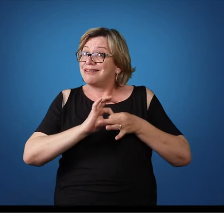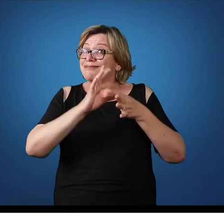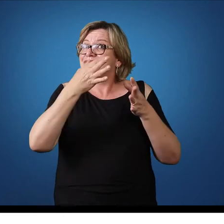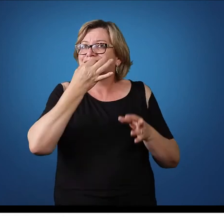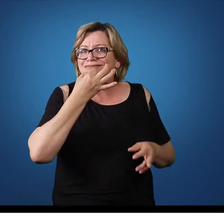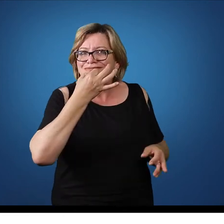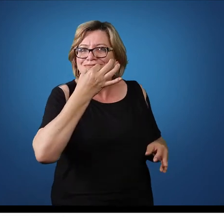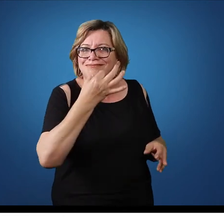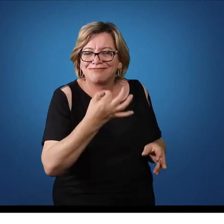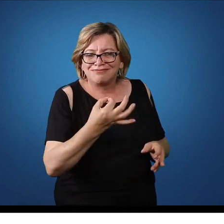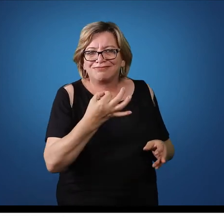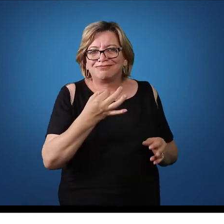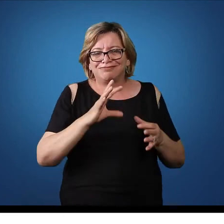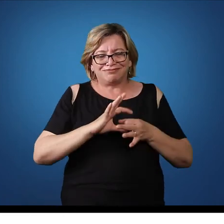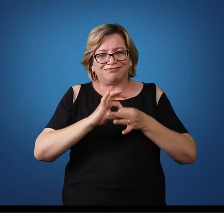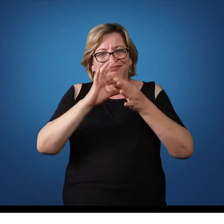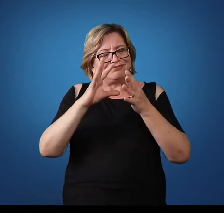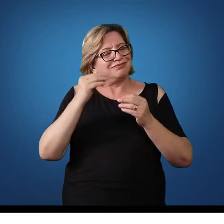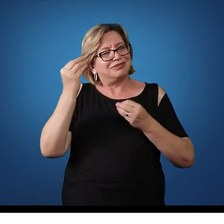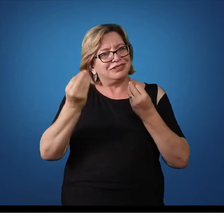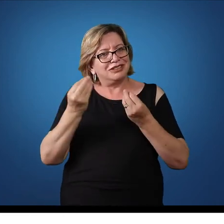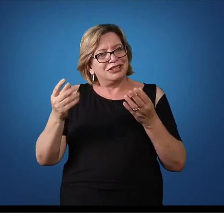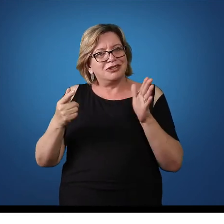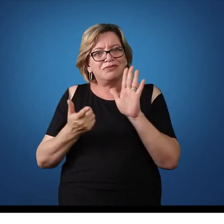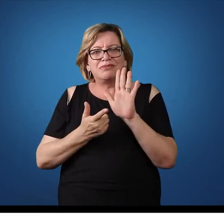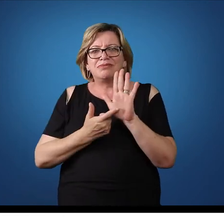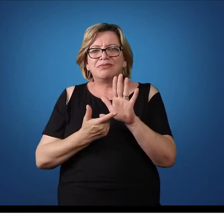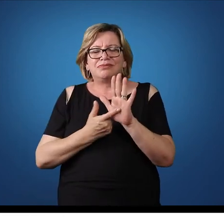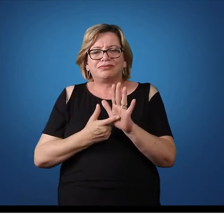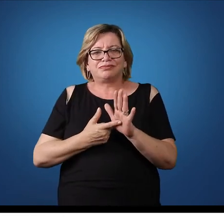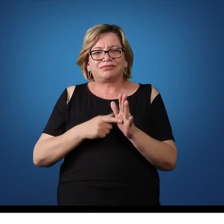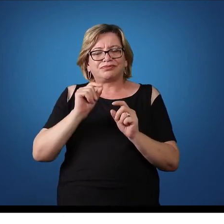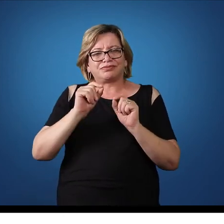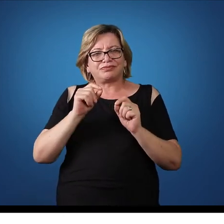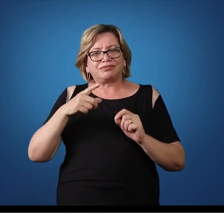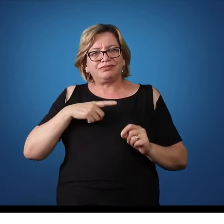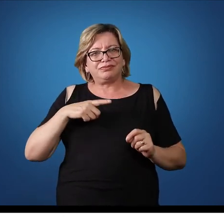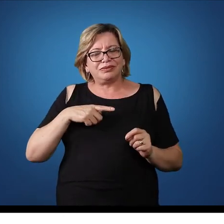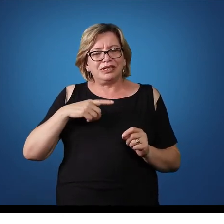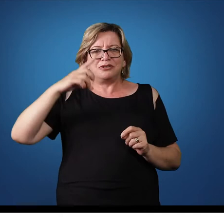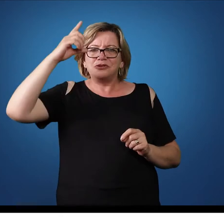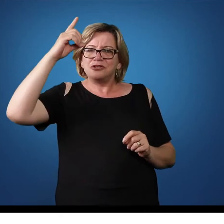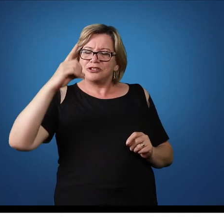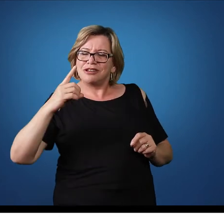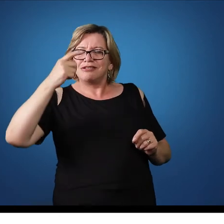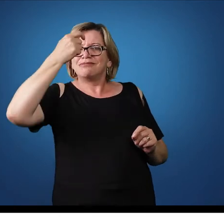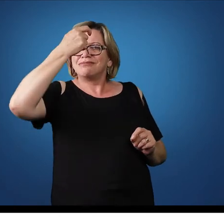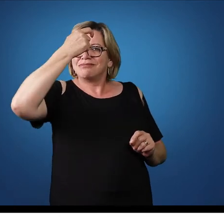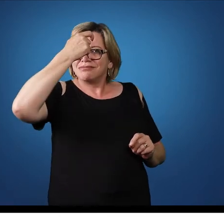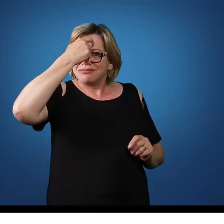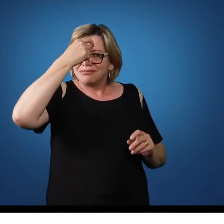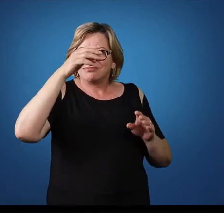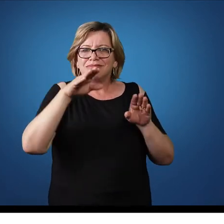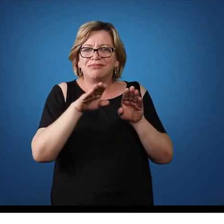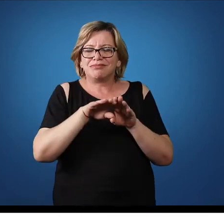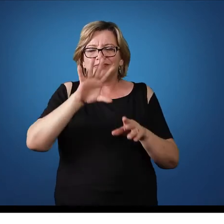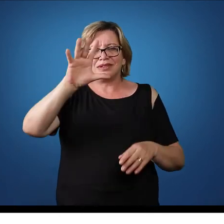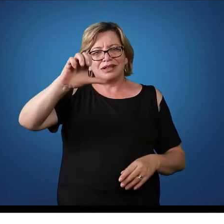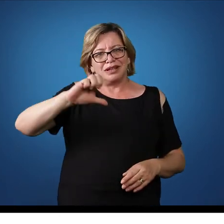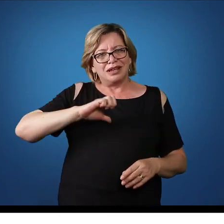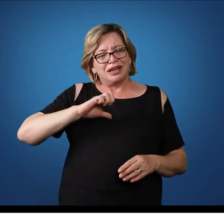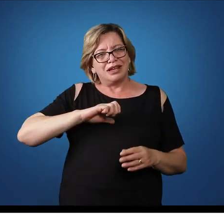expressão, que tem a ver justamente com todos esses domínios que eu apresentei nessa última sessão, o domínio do direito, o domínio da moral e o domínio da